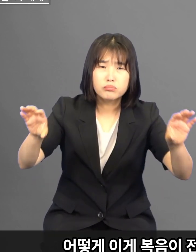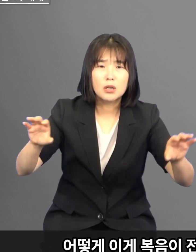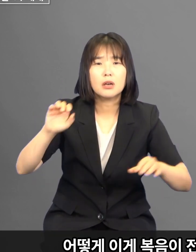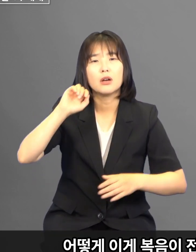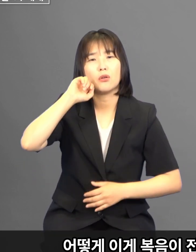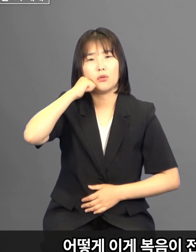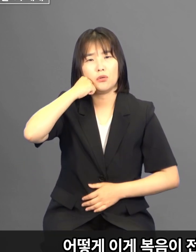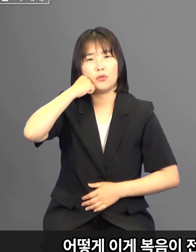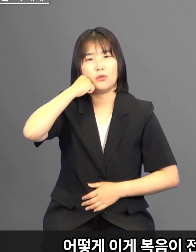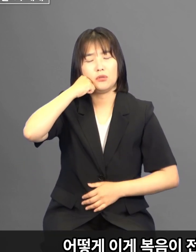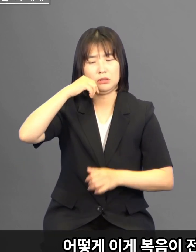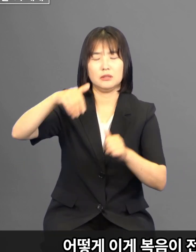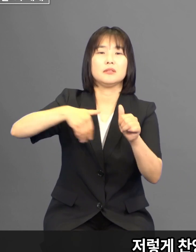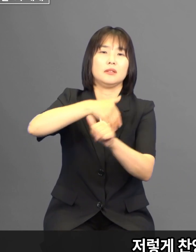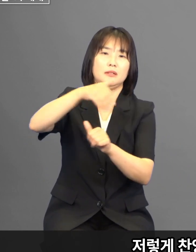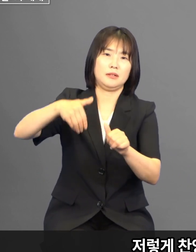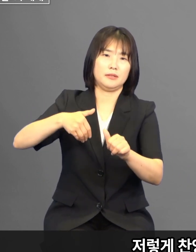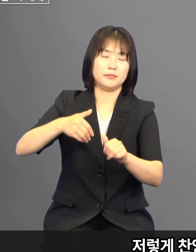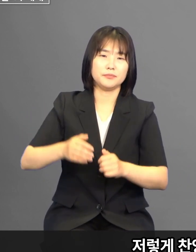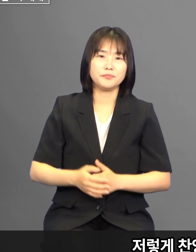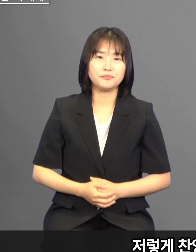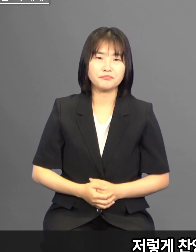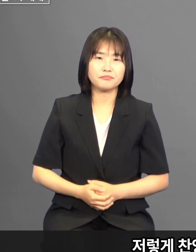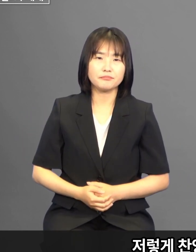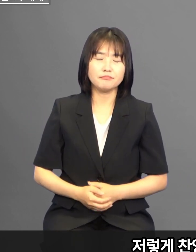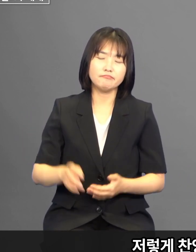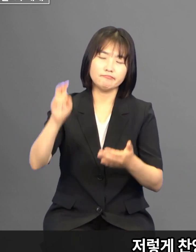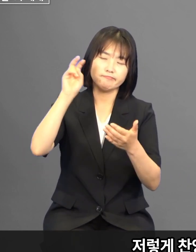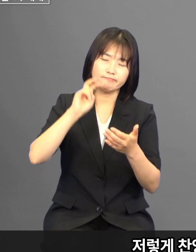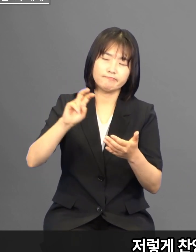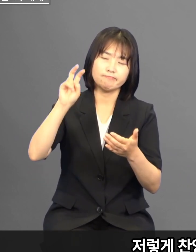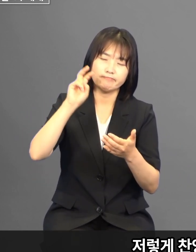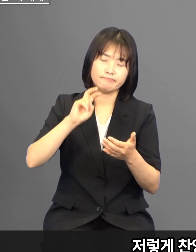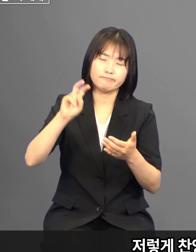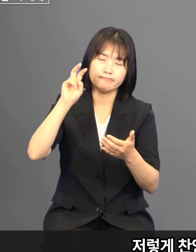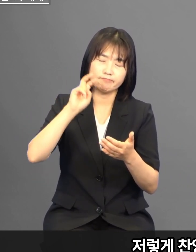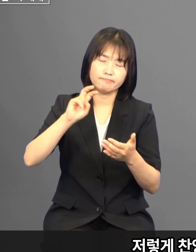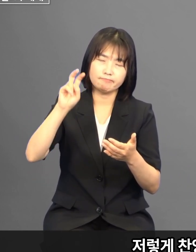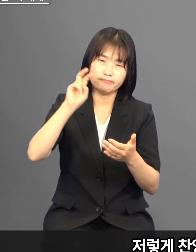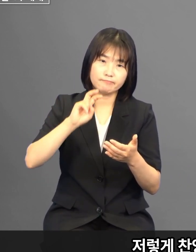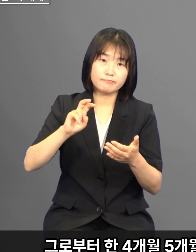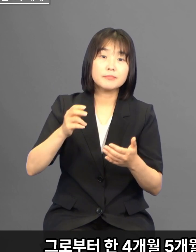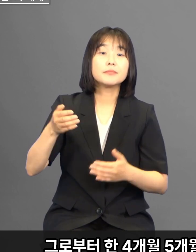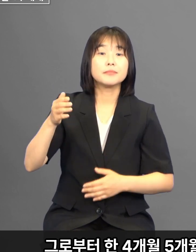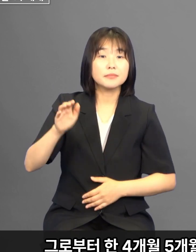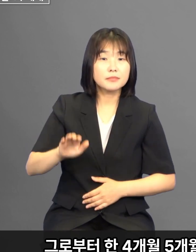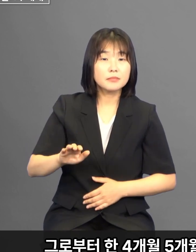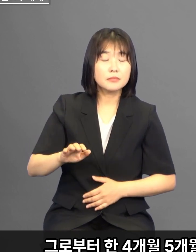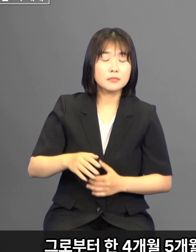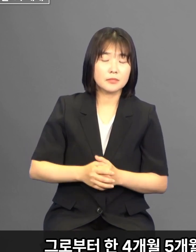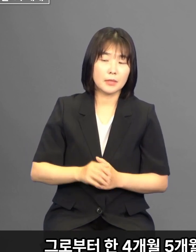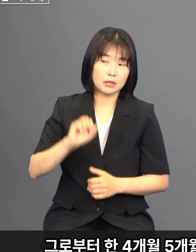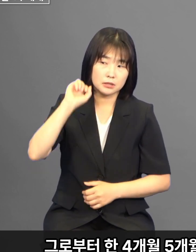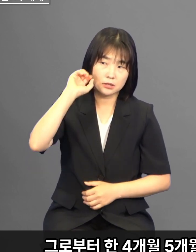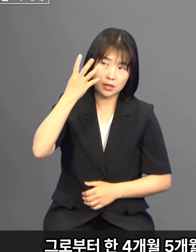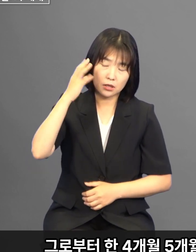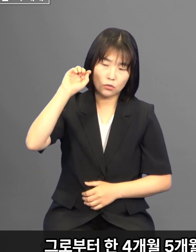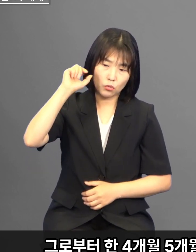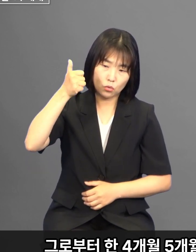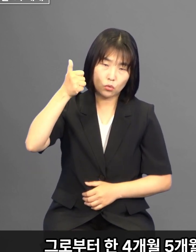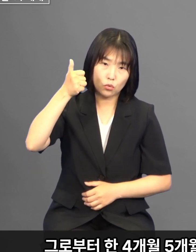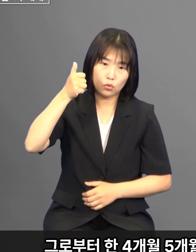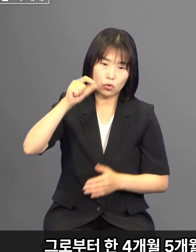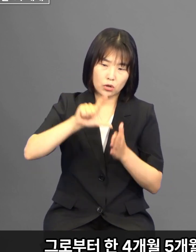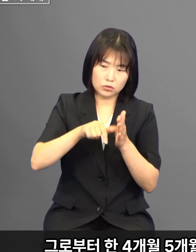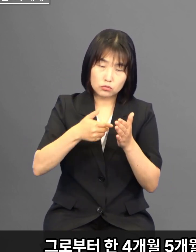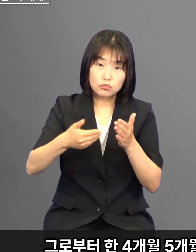그런 상황이에요. 저렇게 찬양을 쭉 하곤 했었는데 그로부터 한 4개월, 5개월